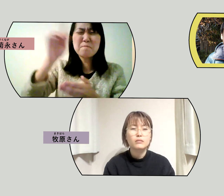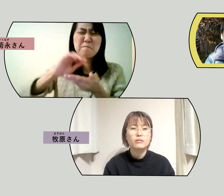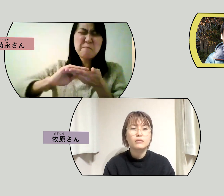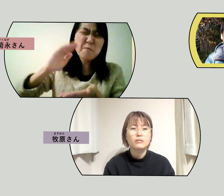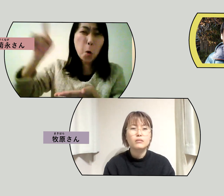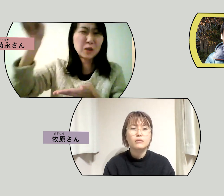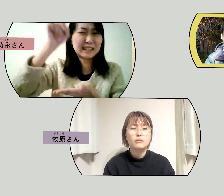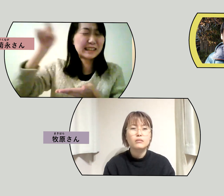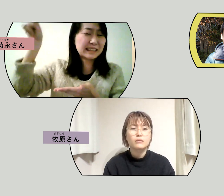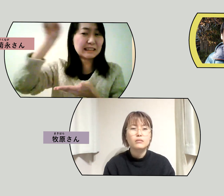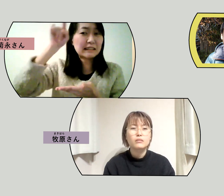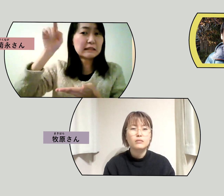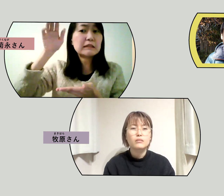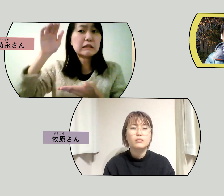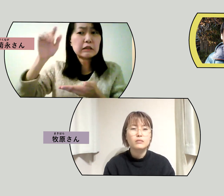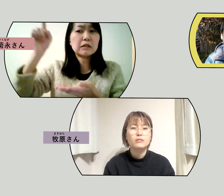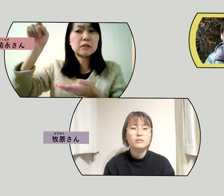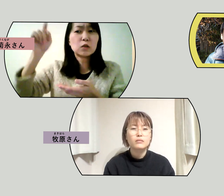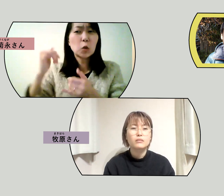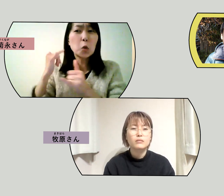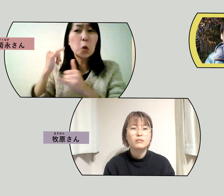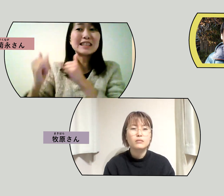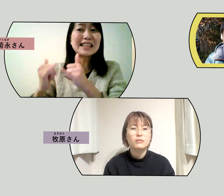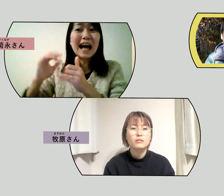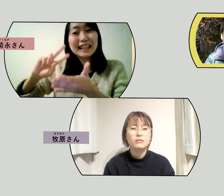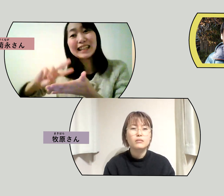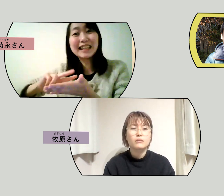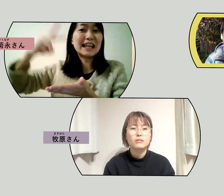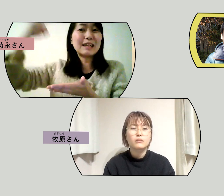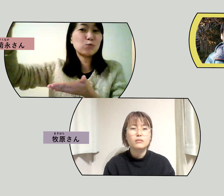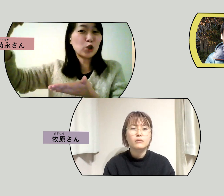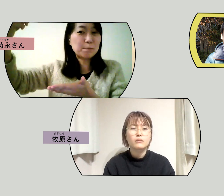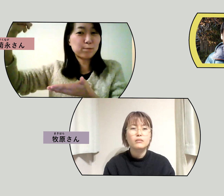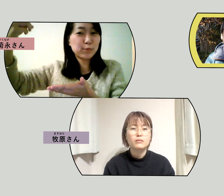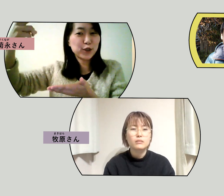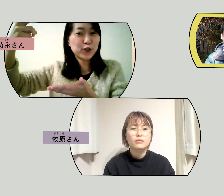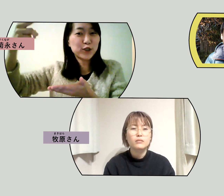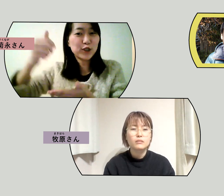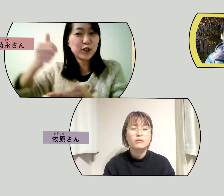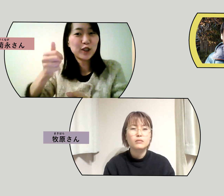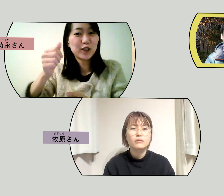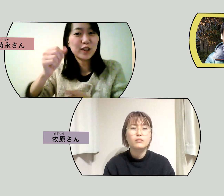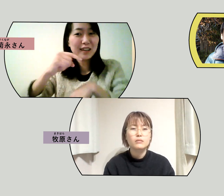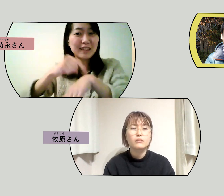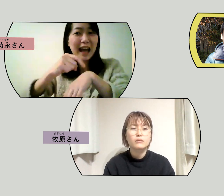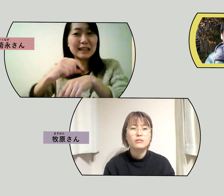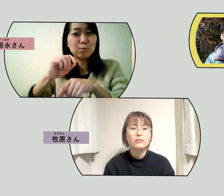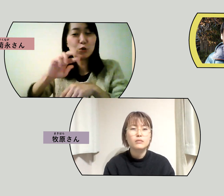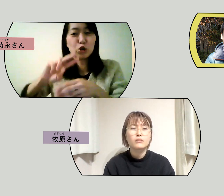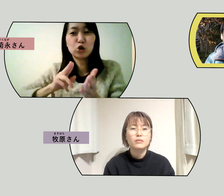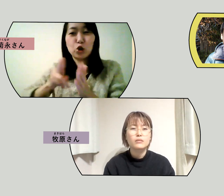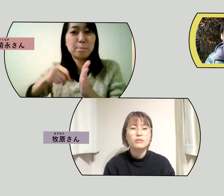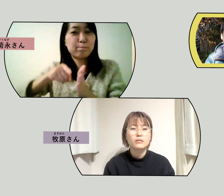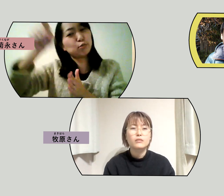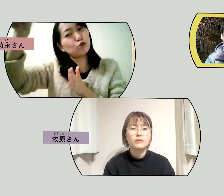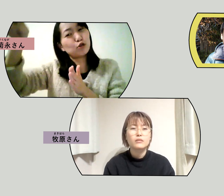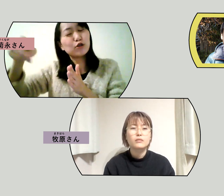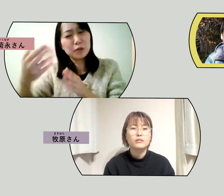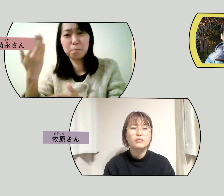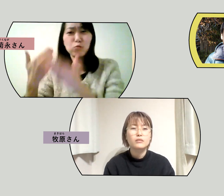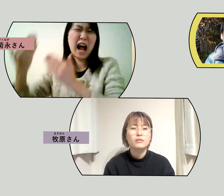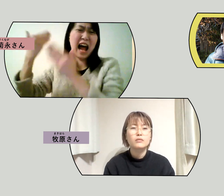方言といえばすごく歴史があっておじいちゃんおばあちゃんの時代にタイムスリップし